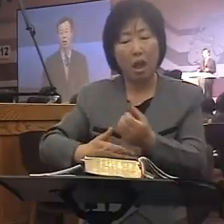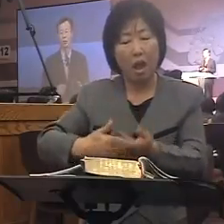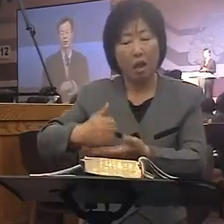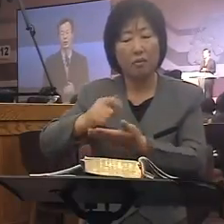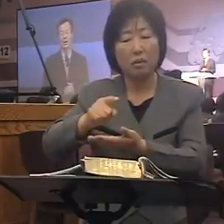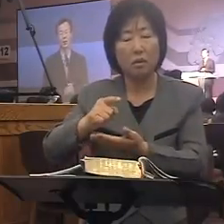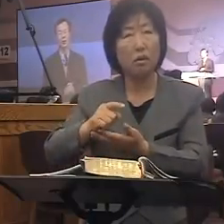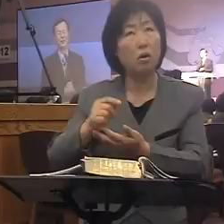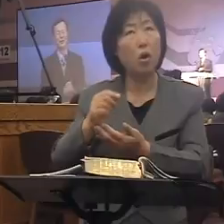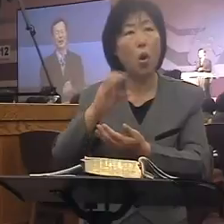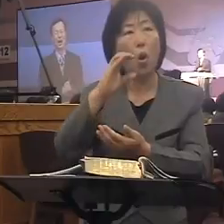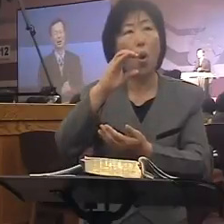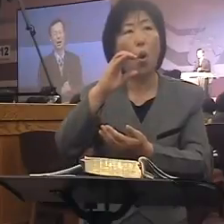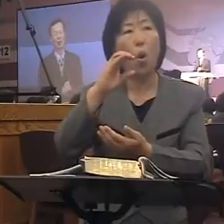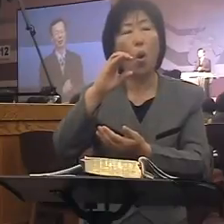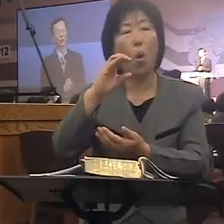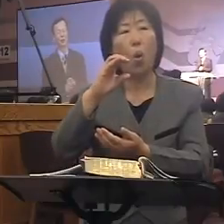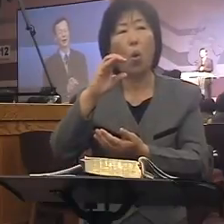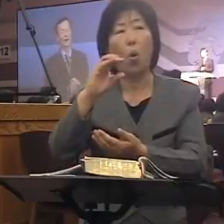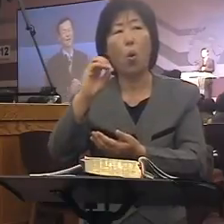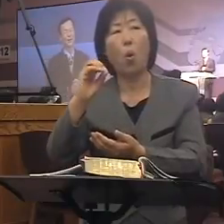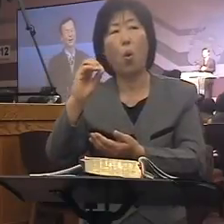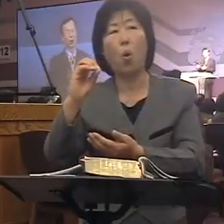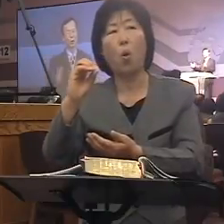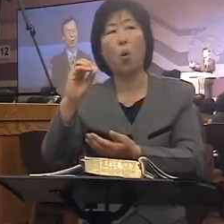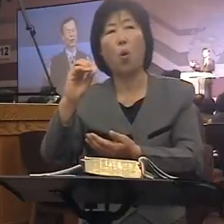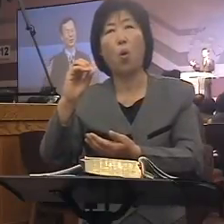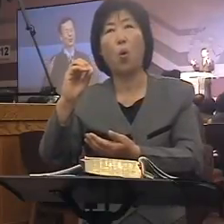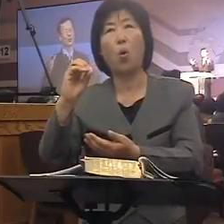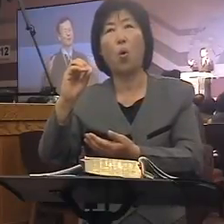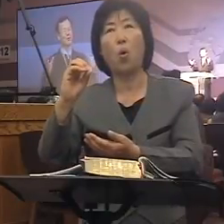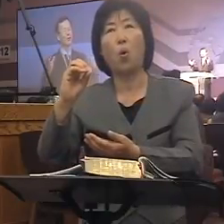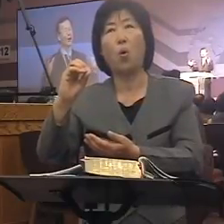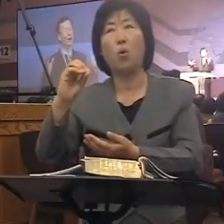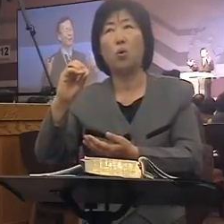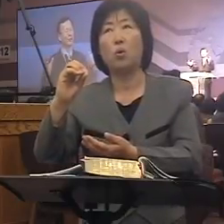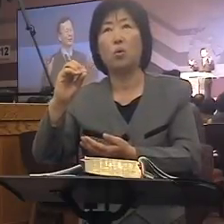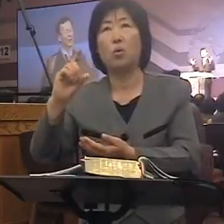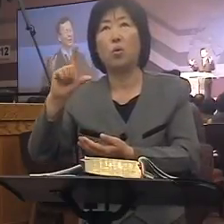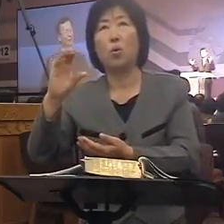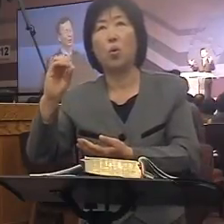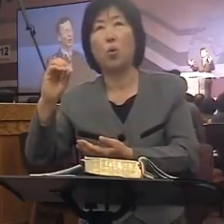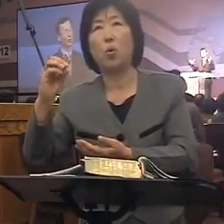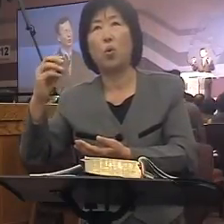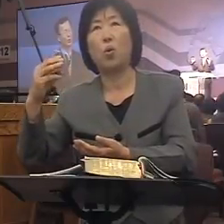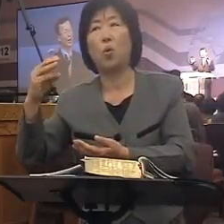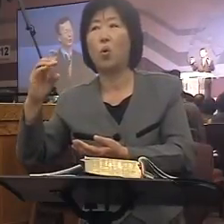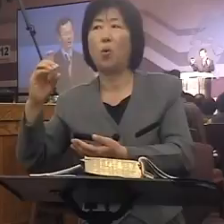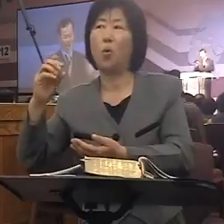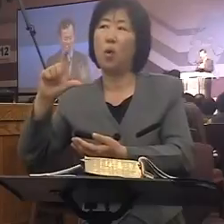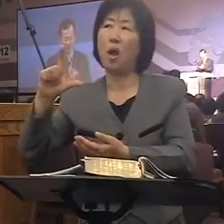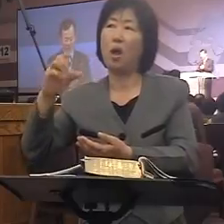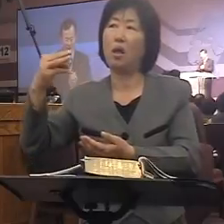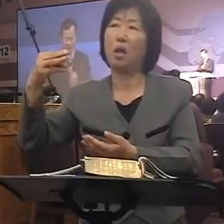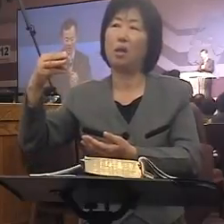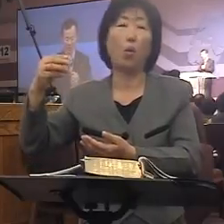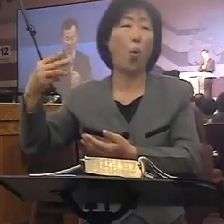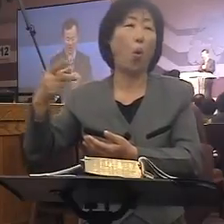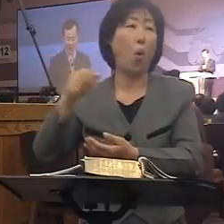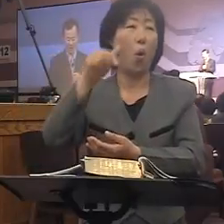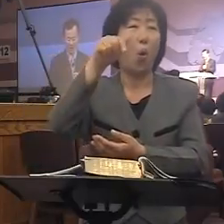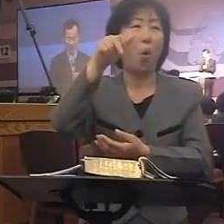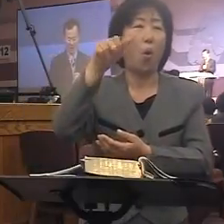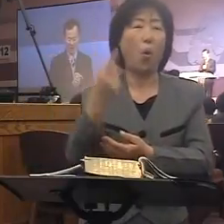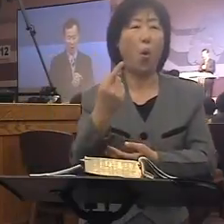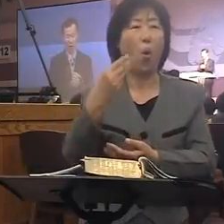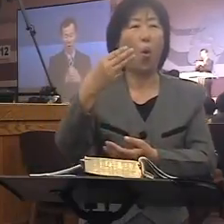그는 콜로라도에 살고 있는데 콜로라도 주의 동쪽과 서쪽을 비교해주는 그러한 그 글을 그가